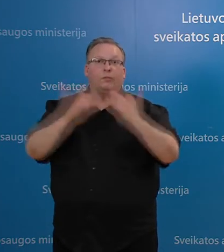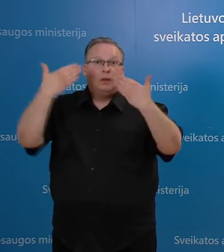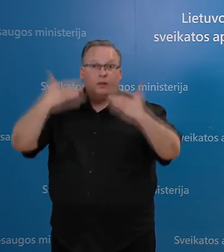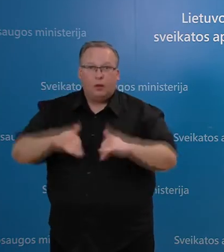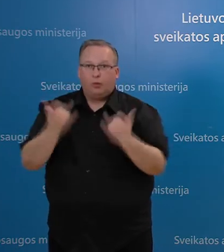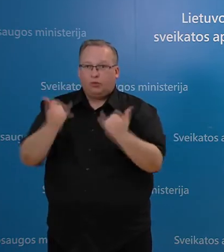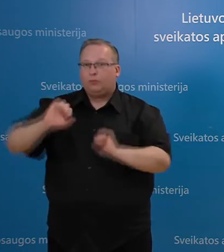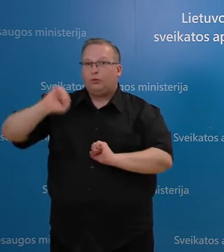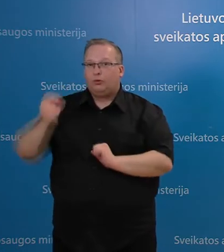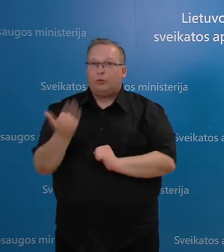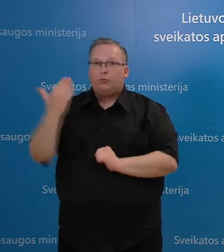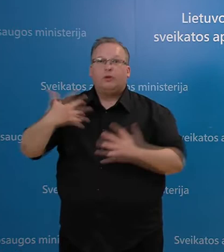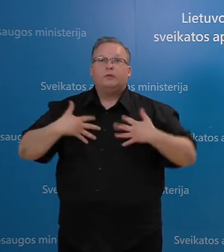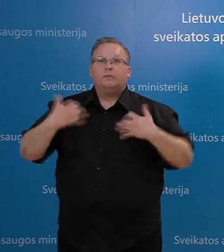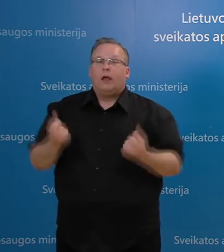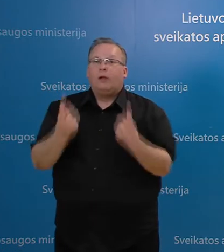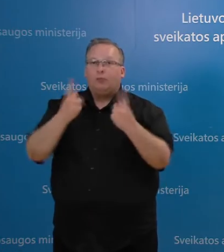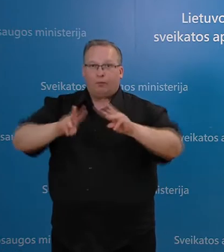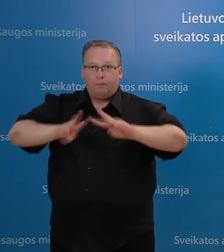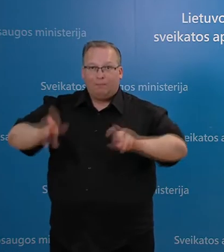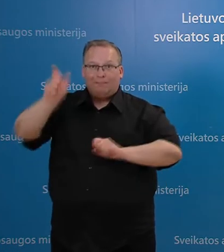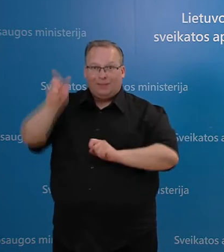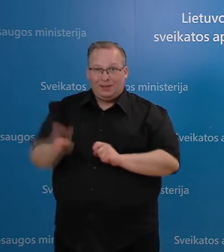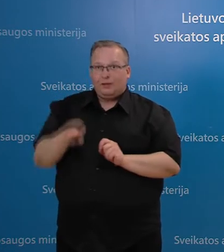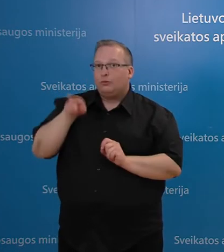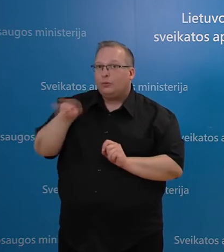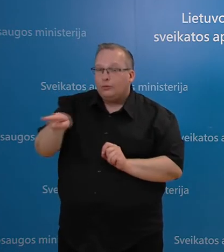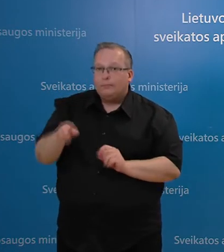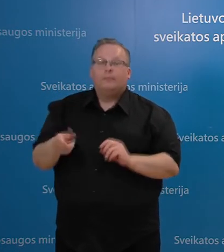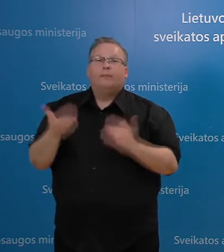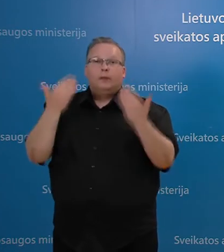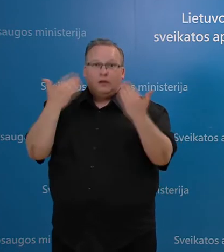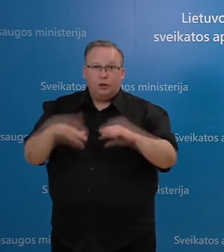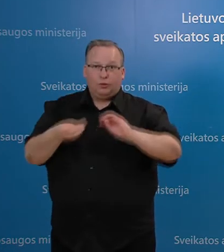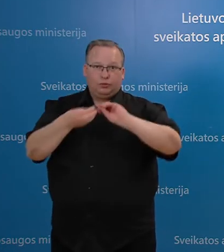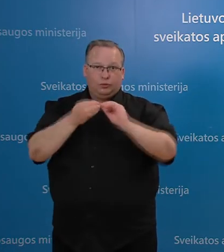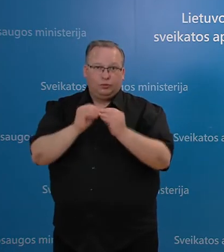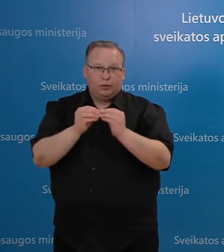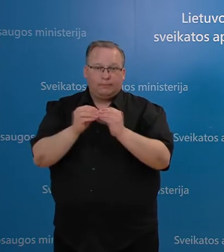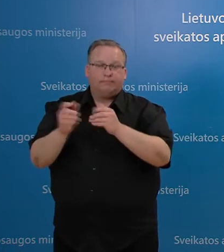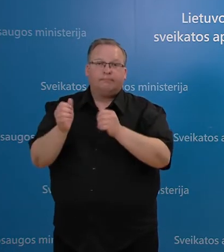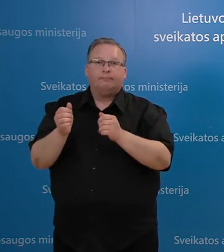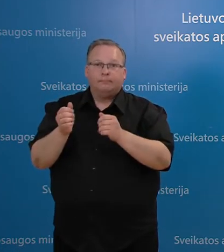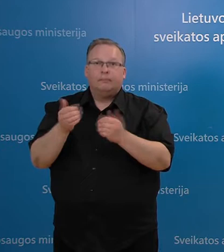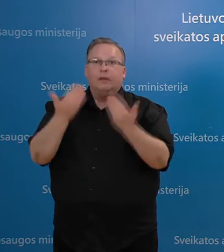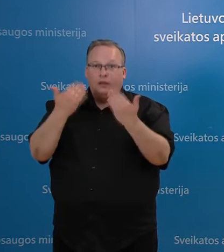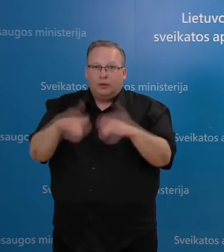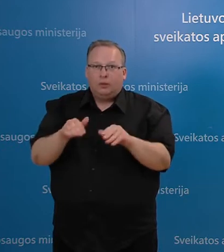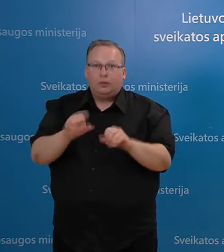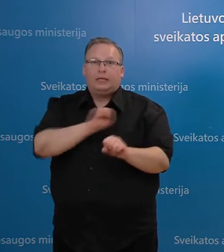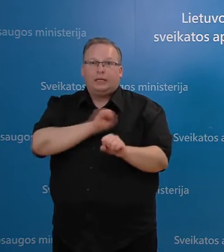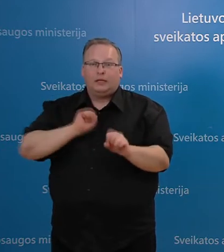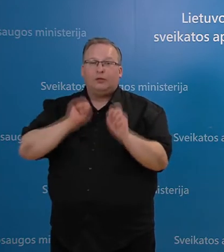su kolega Lenkijos sveikatos apsaugos ministru. Ir sutarėm, kad dabar jau epidemiologai